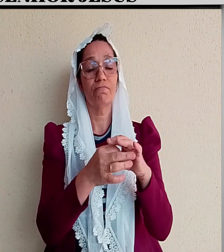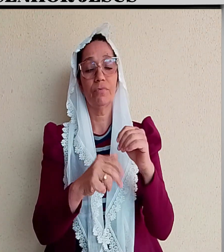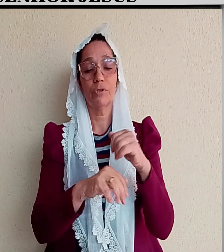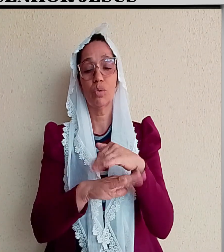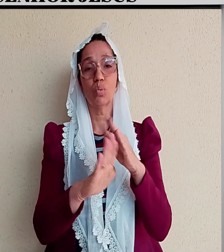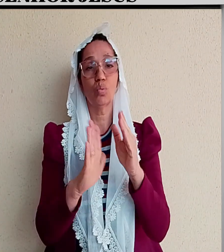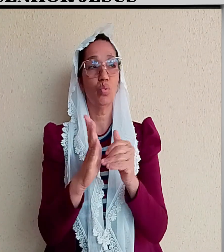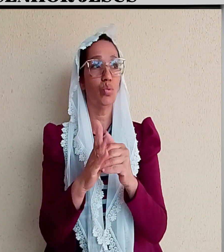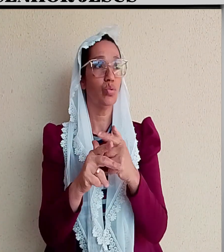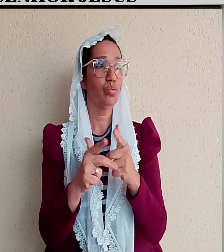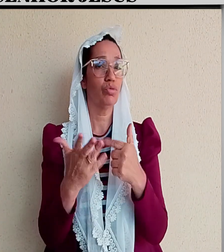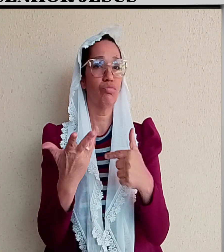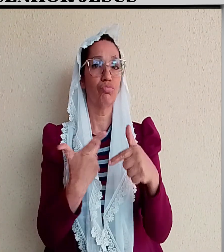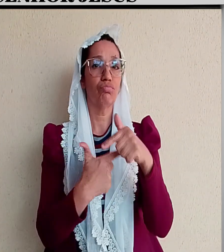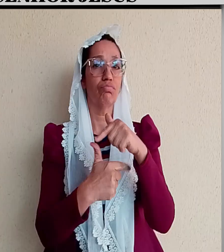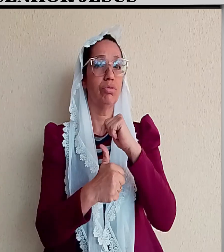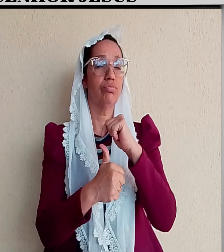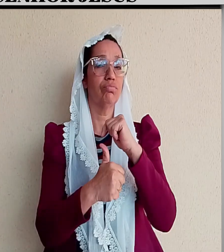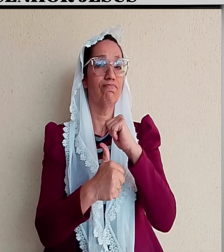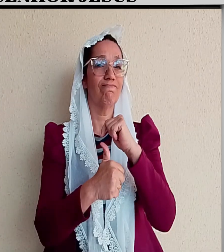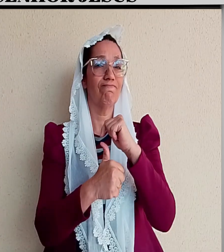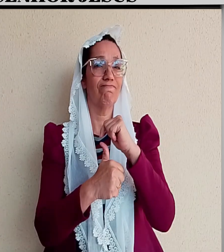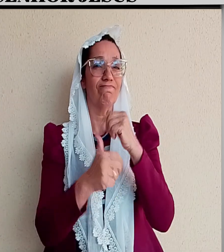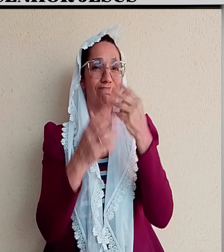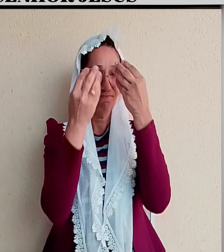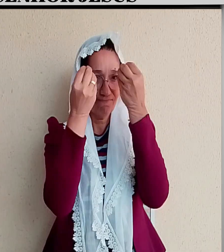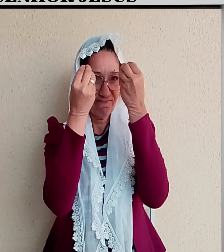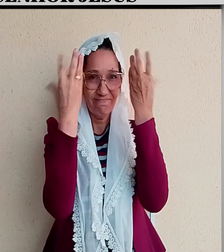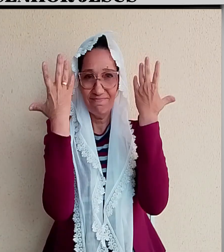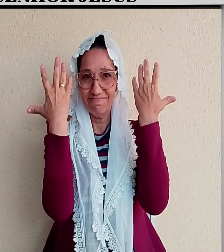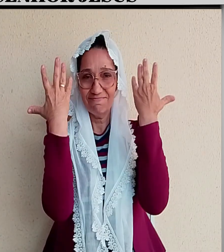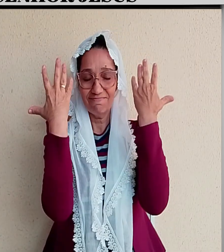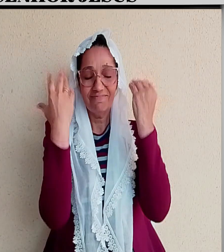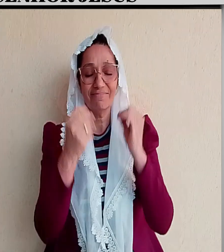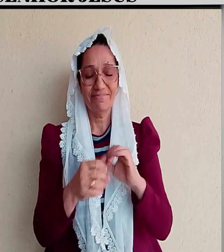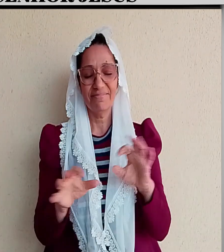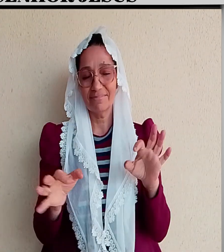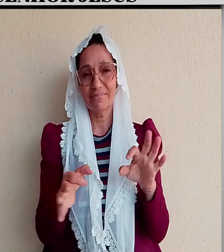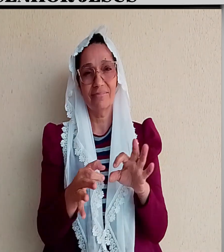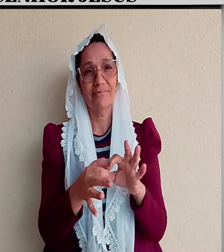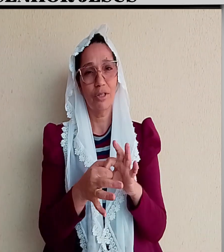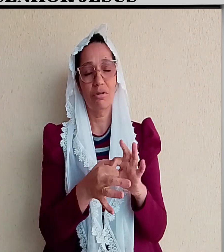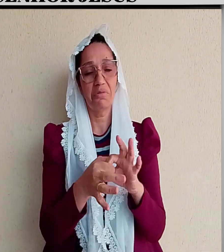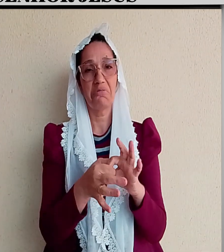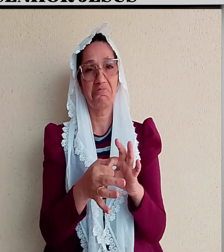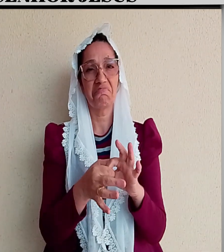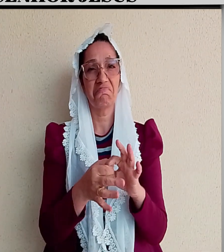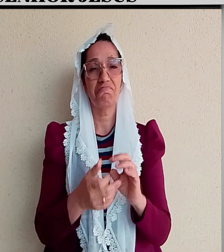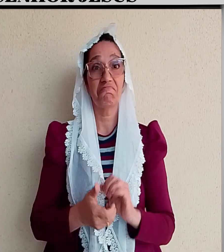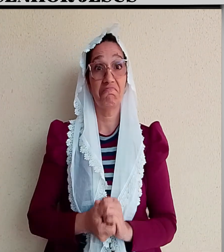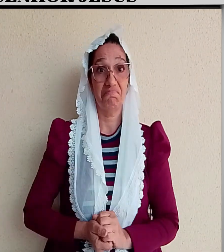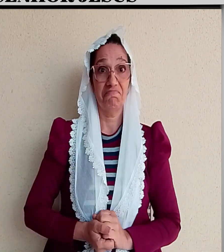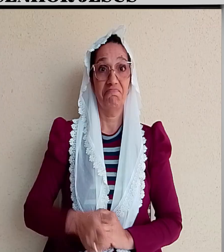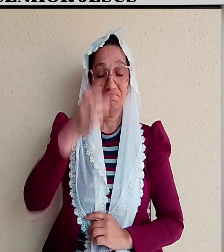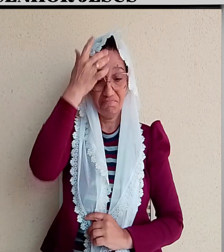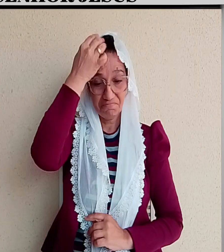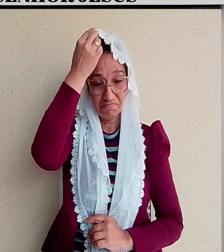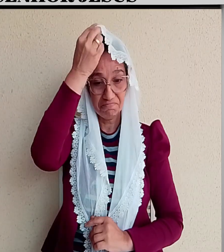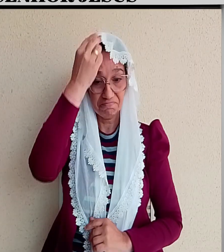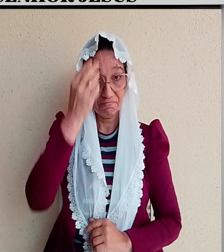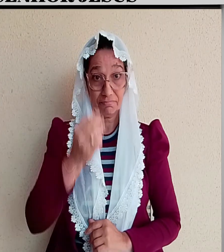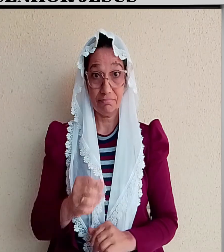ligação seja direta, única, que não venhamos dividir nossa comunhão, aleluia, com o Espírito dos ares que estão prontos aí para tentar a